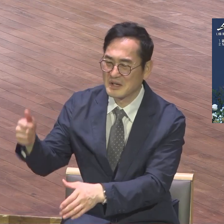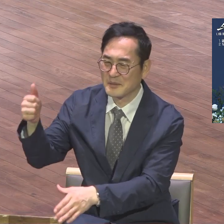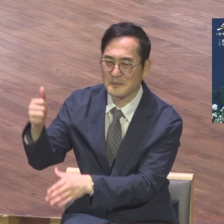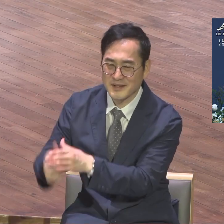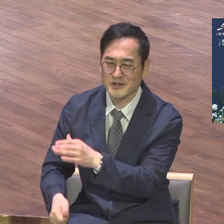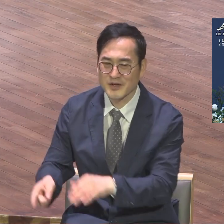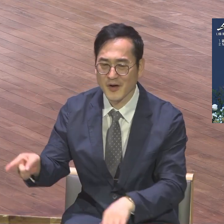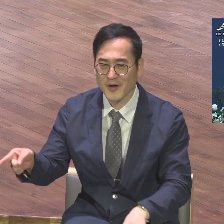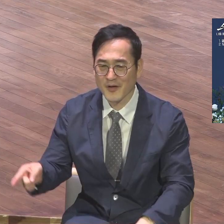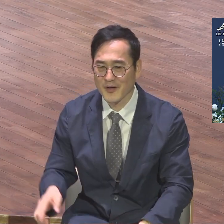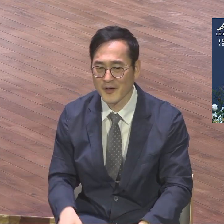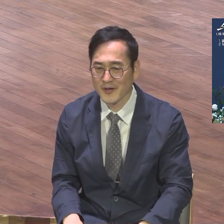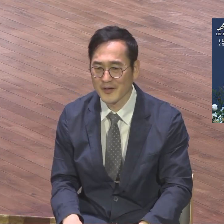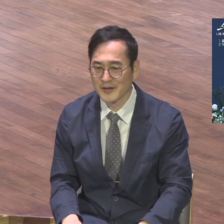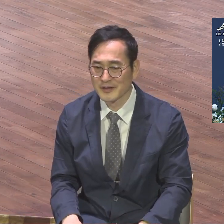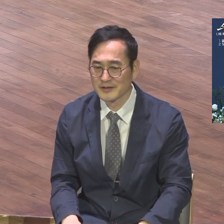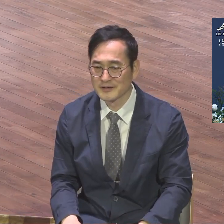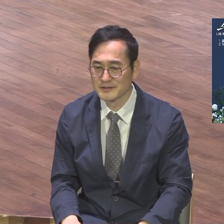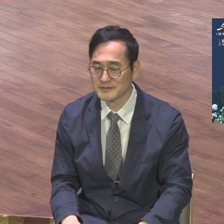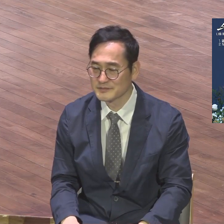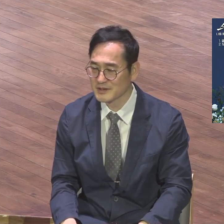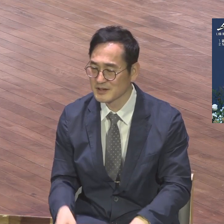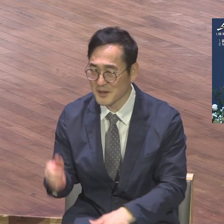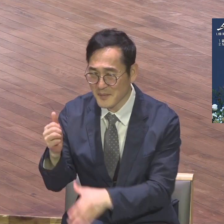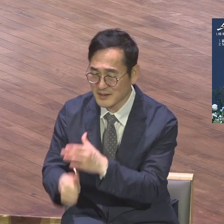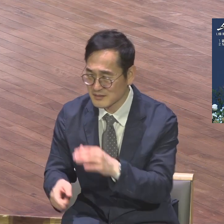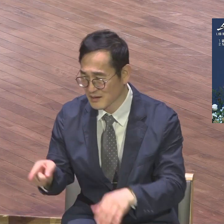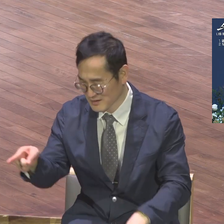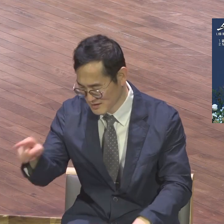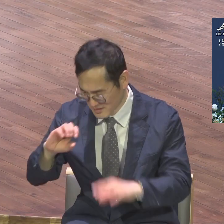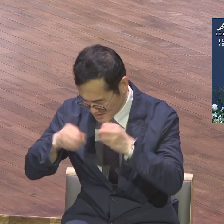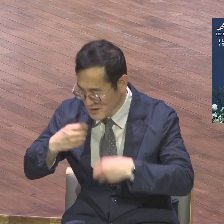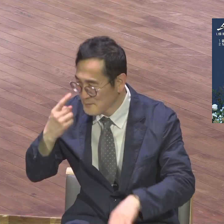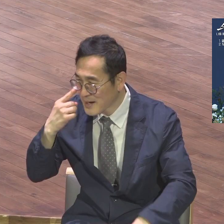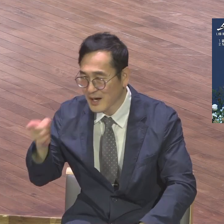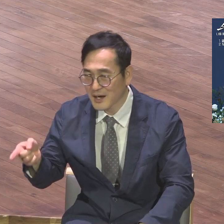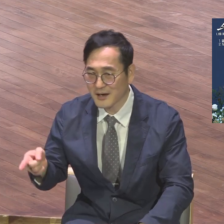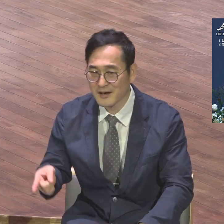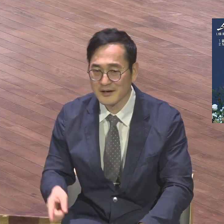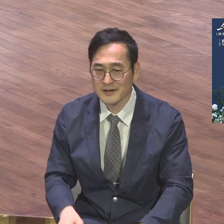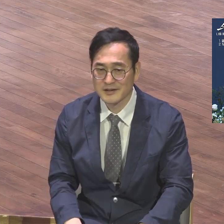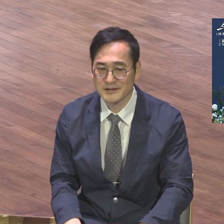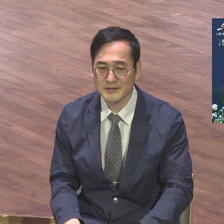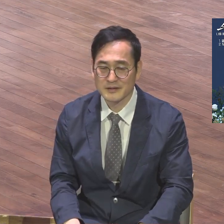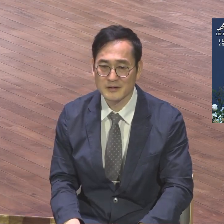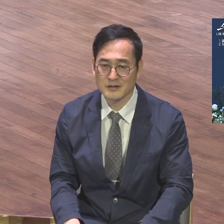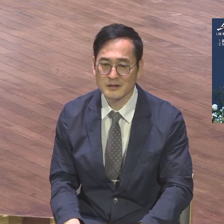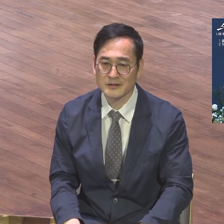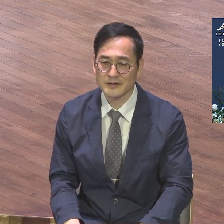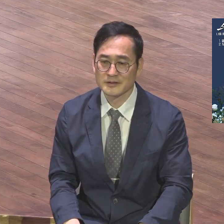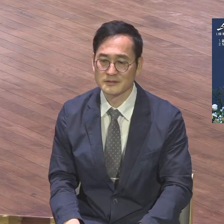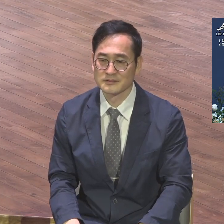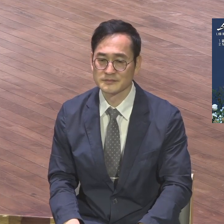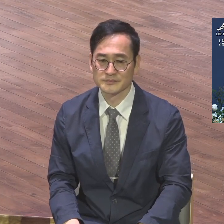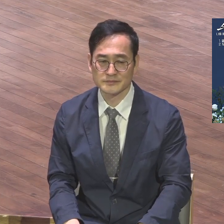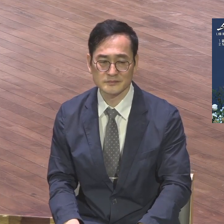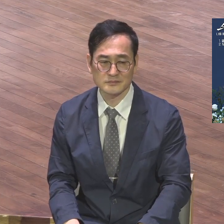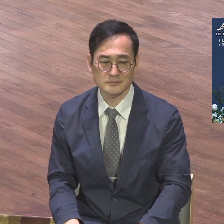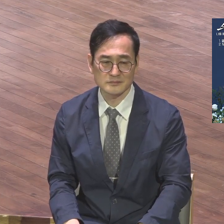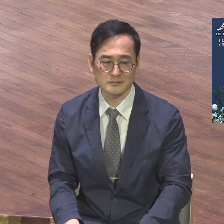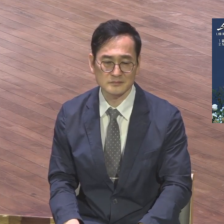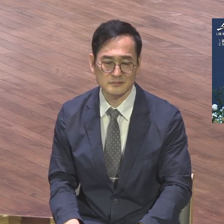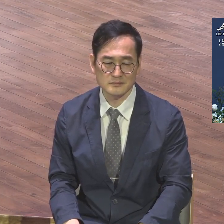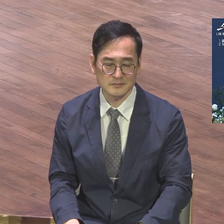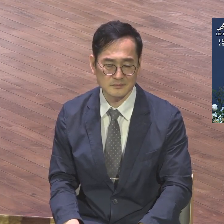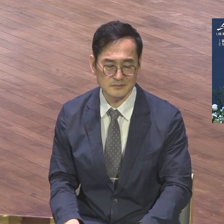들어? 너는 더 못된 짓 더 많이 해놓고 그런 가짜 엉터리 짓 그런 거 하면 안 돼요. 속이